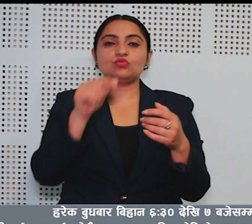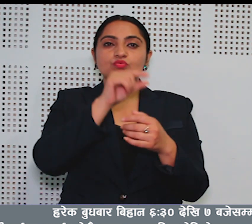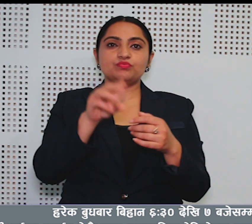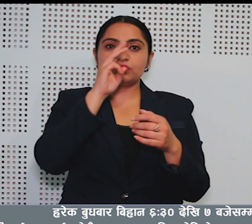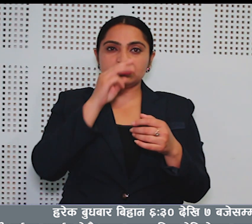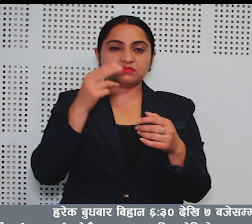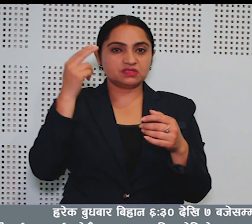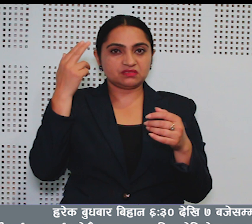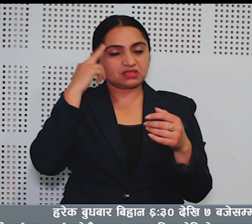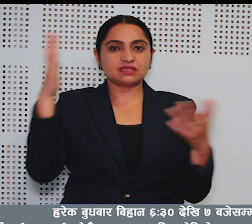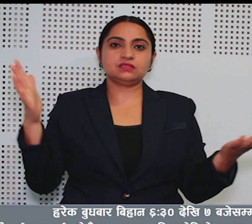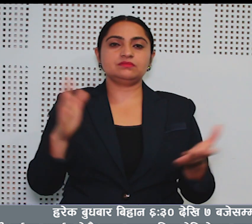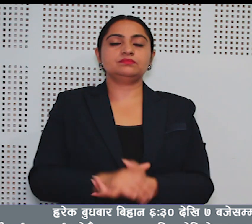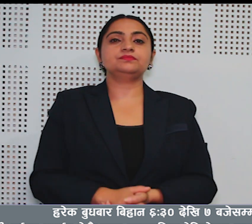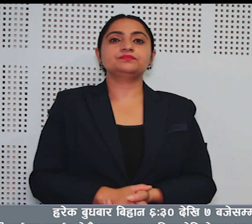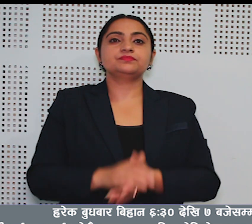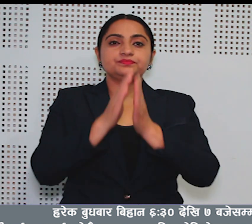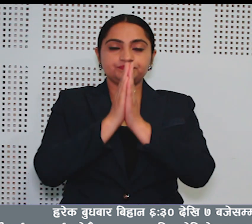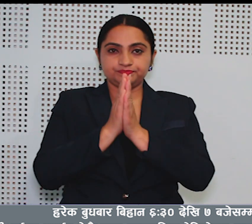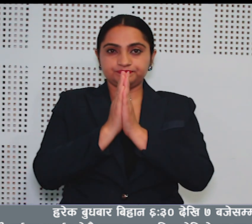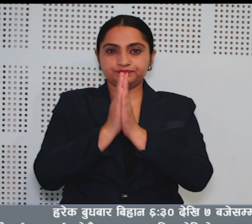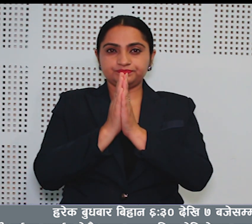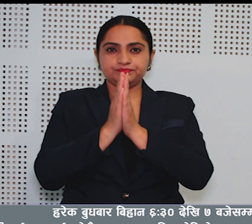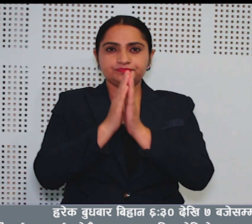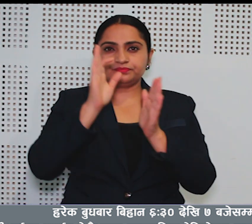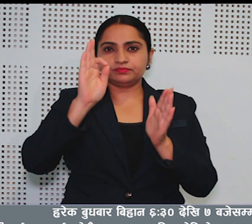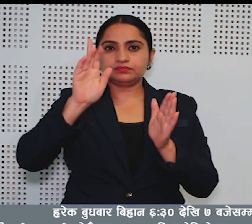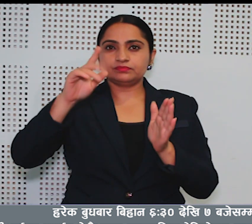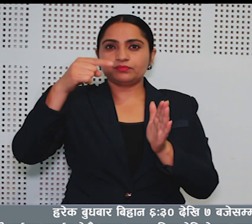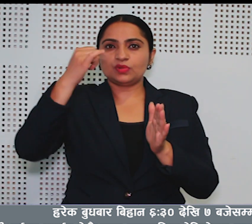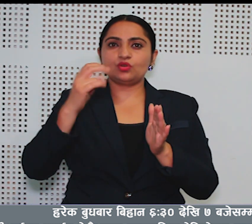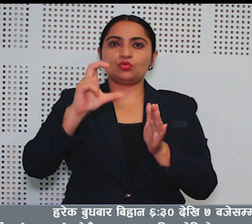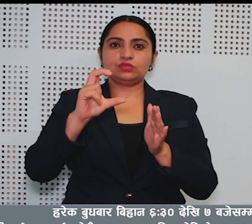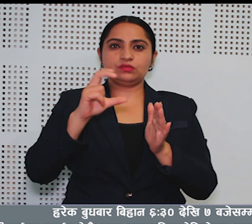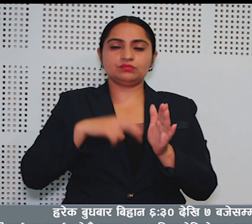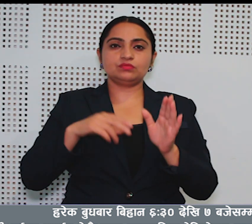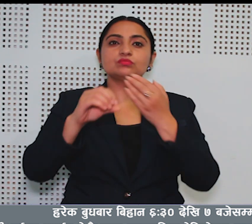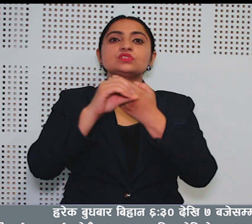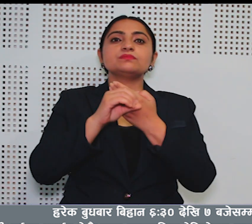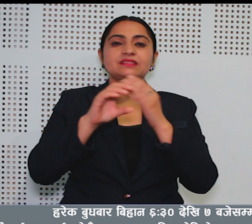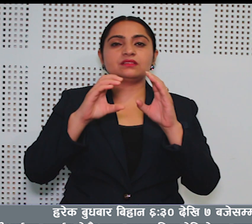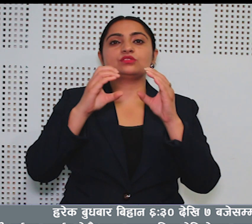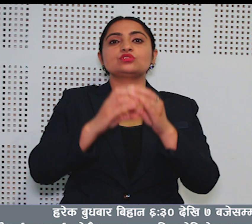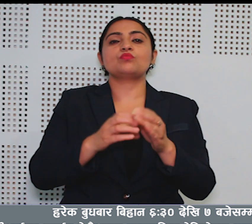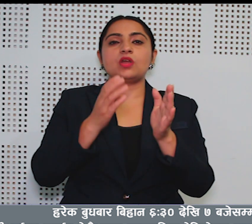खासै केही पनि थाहा छैन। नमस्कार, म विनोद थामी। म सीमान्तकृत समुदायबाट हुँ र म हाल सर्लाहीमा